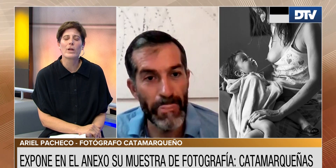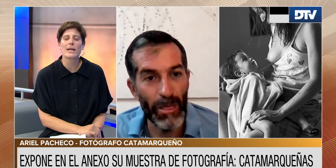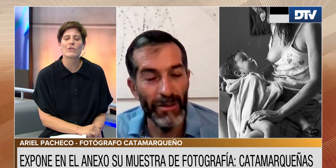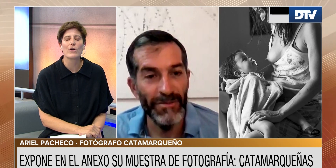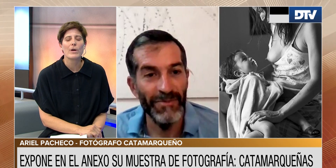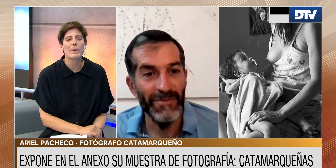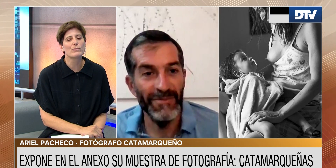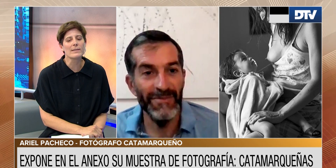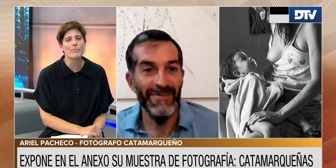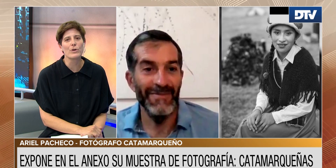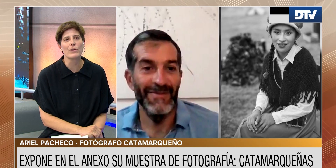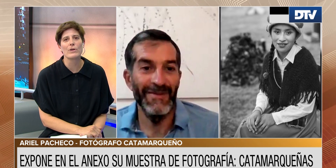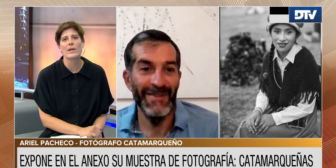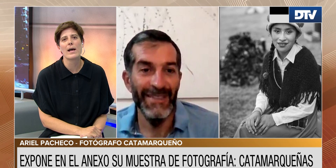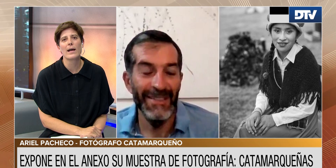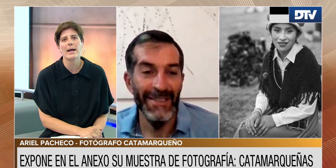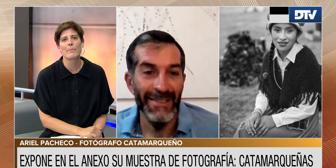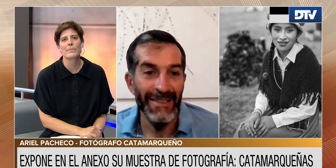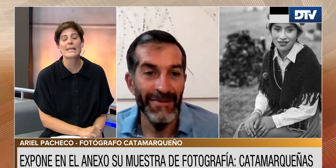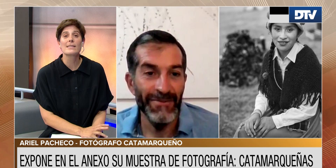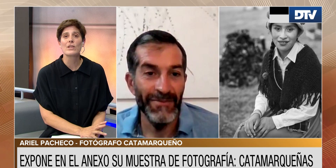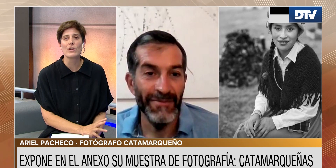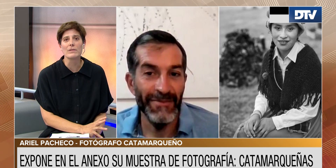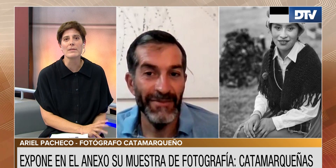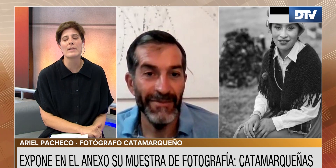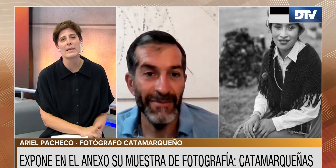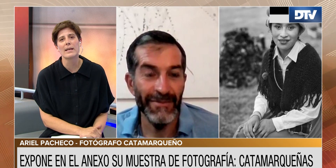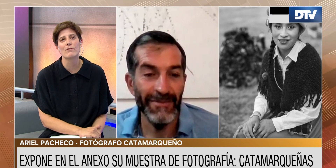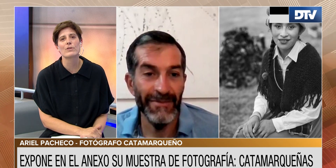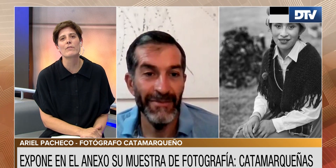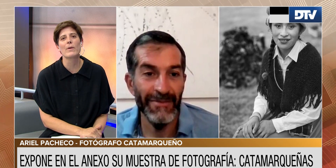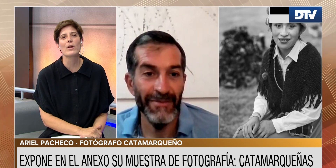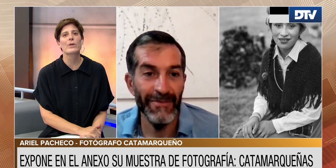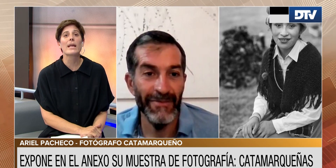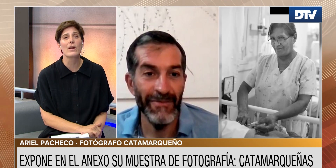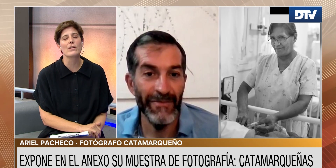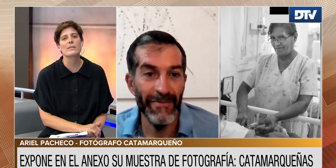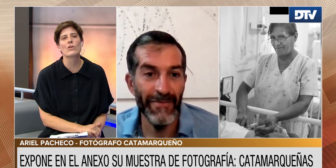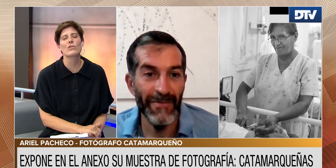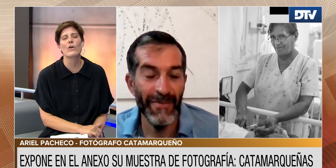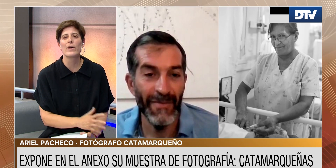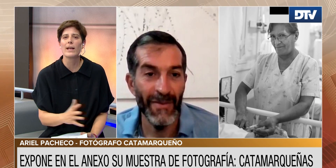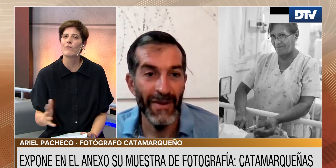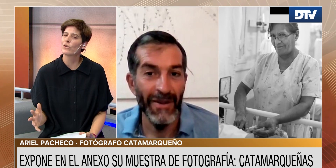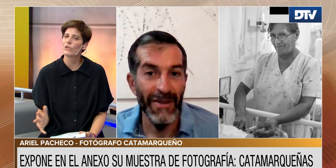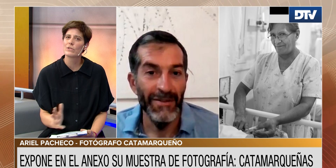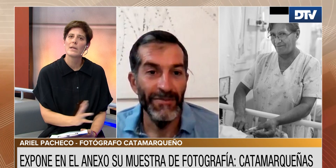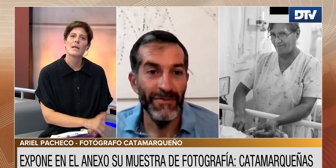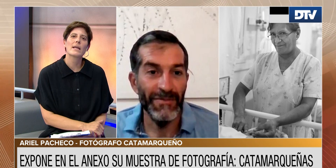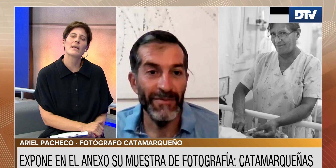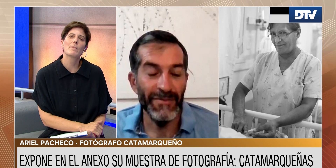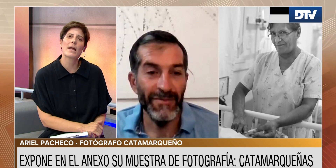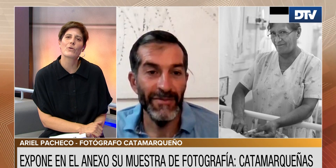están volcando. Preguntarte por la decisión de la fotografía blanco y negro, si son todas las